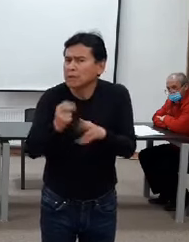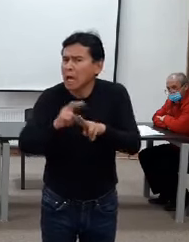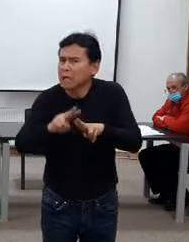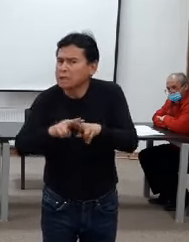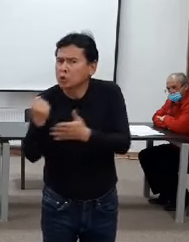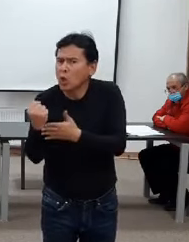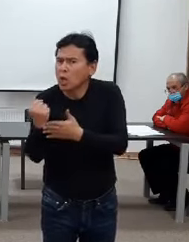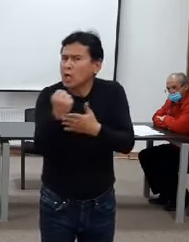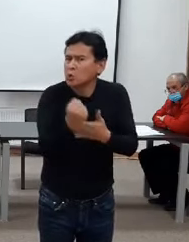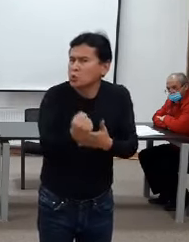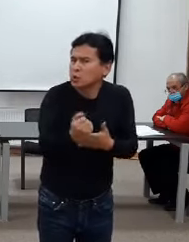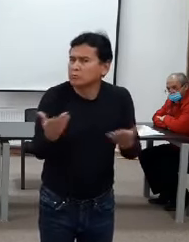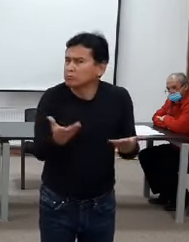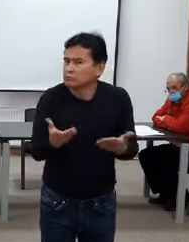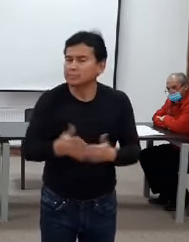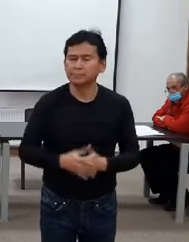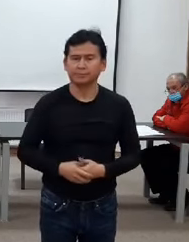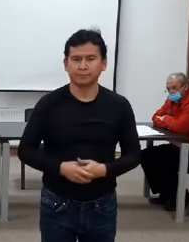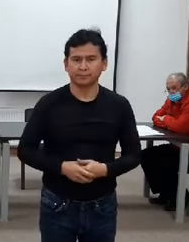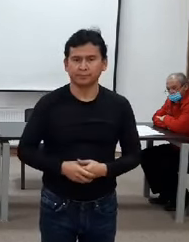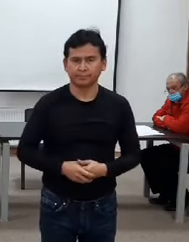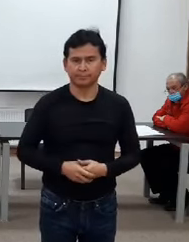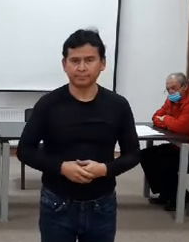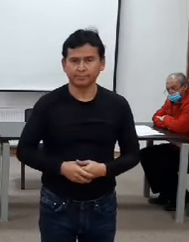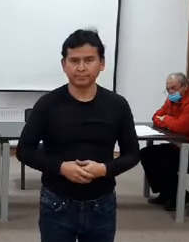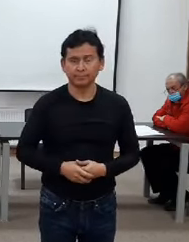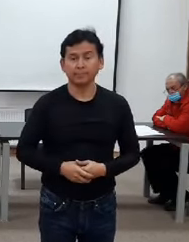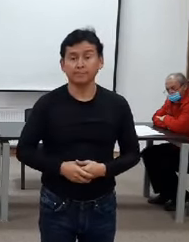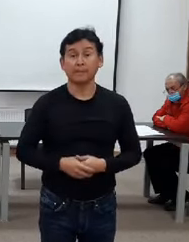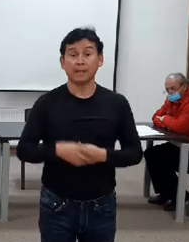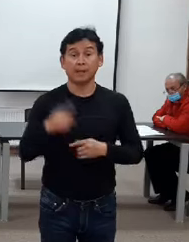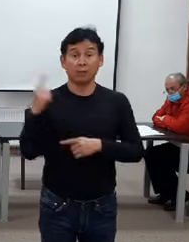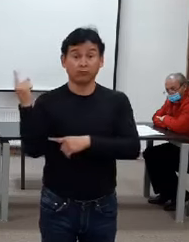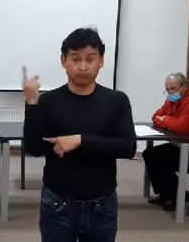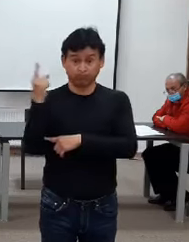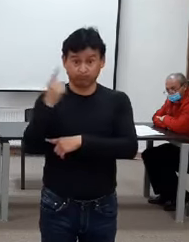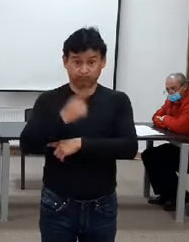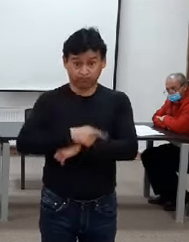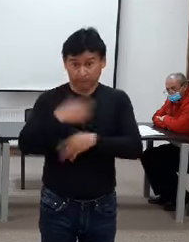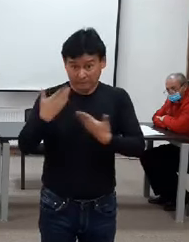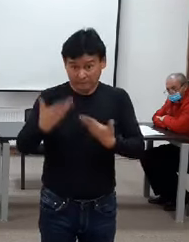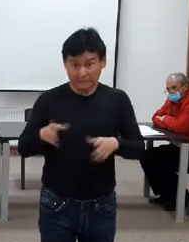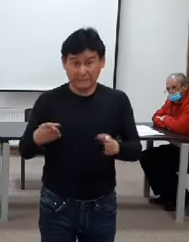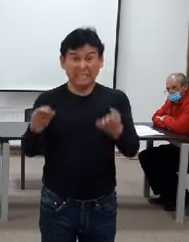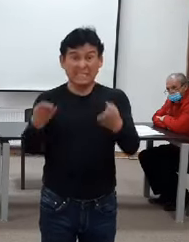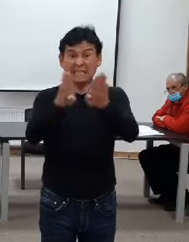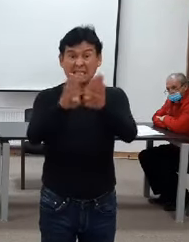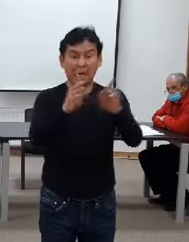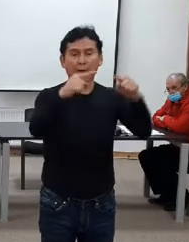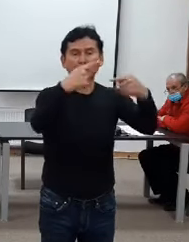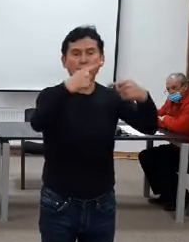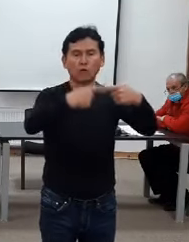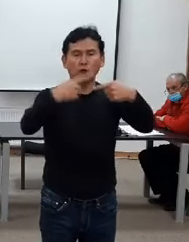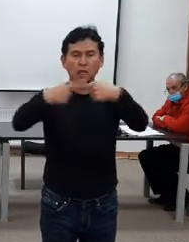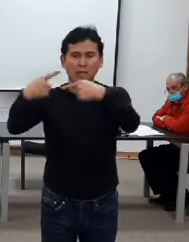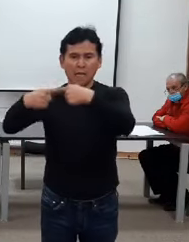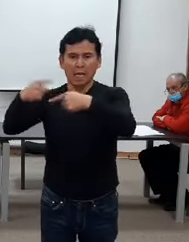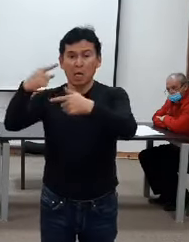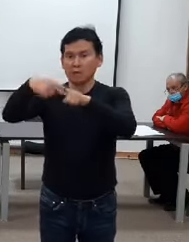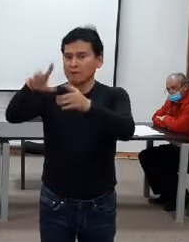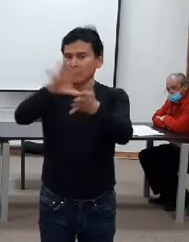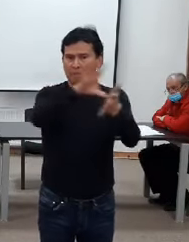parte de la intendencia al respecto? A ver, durante este periodo y con los cierres de fronteras de los distintos países y